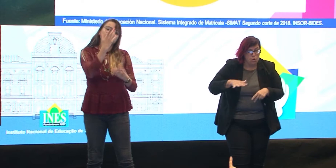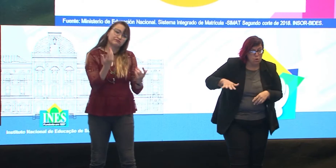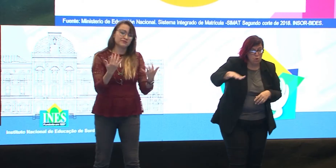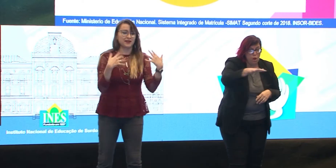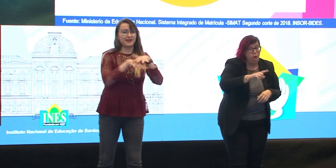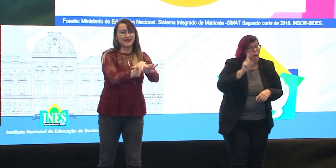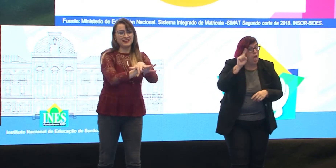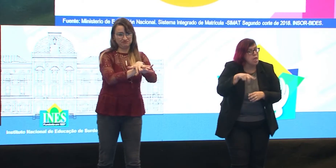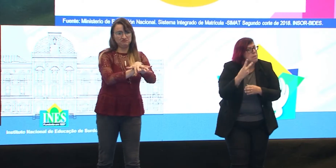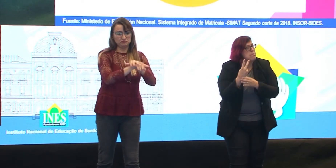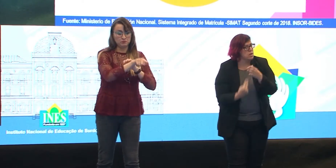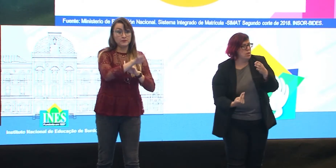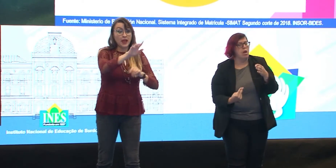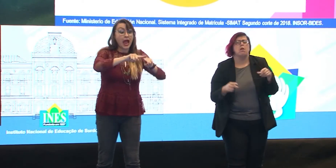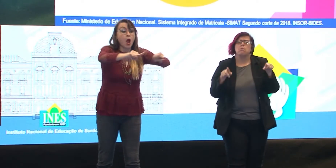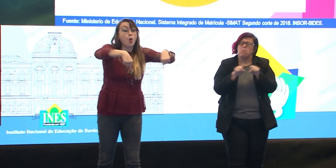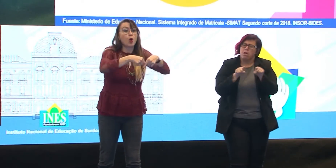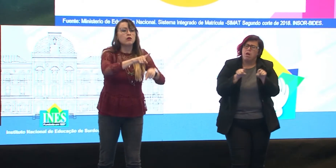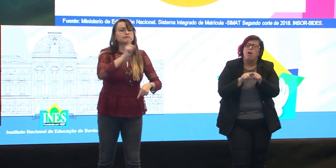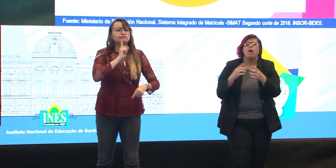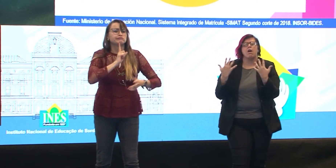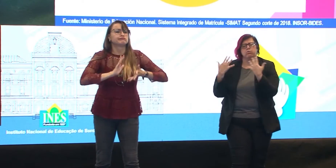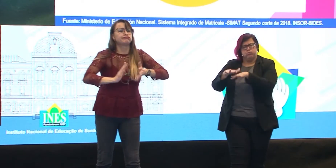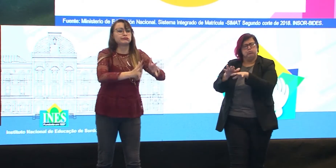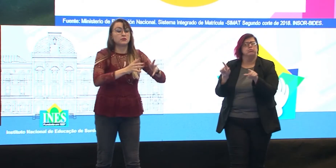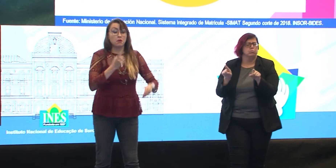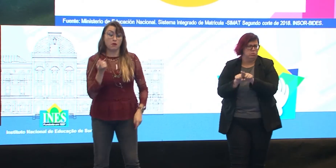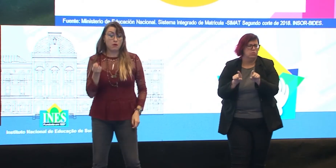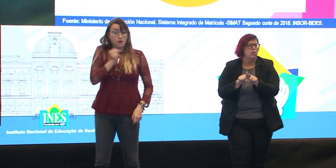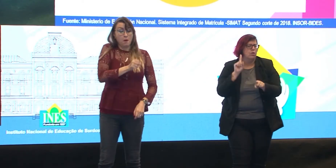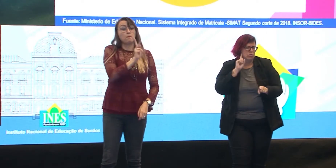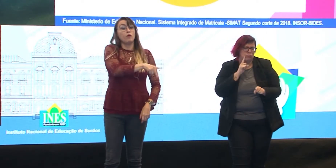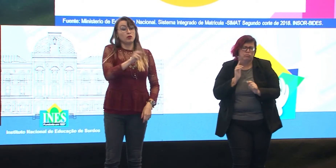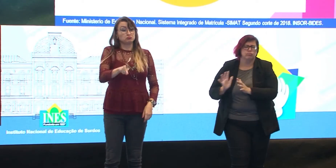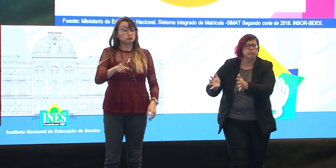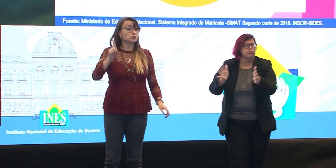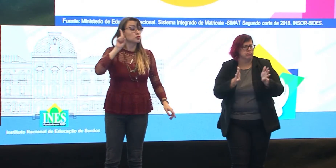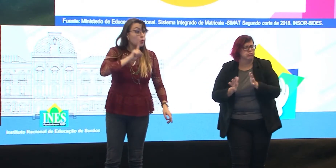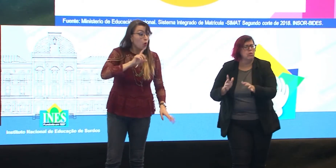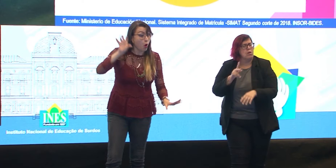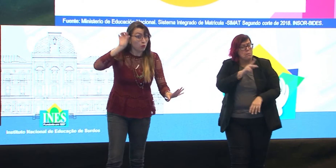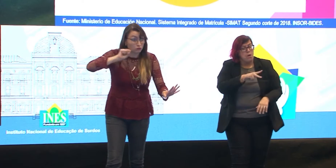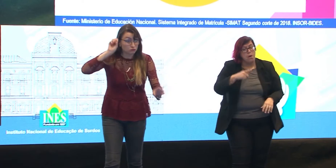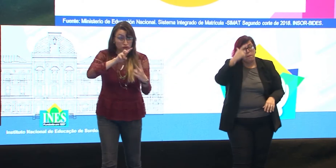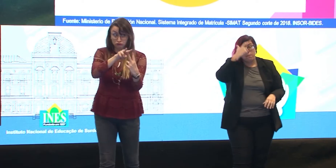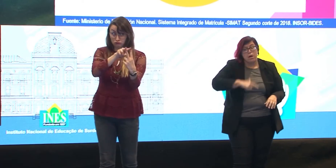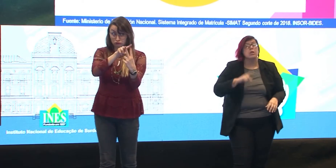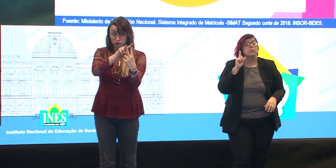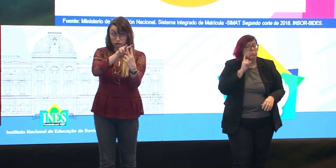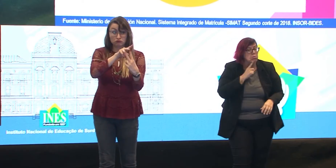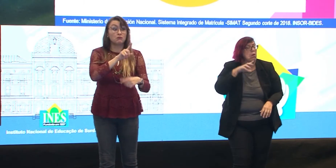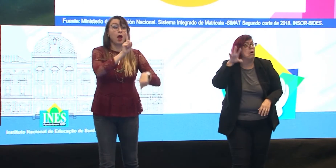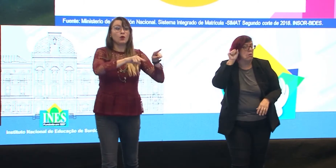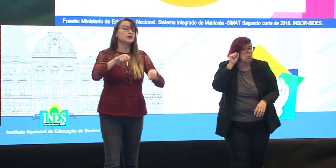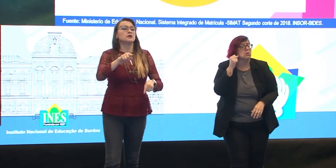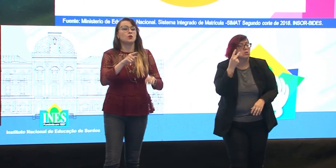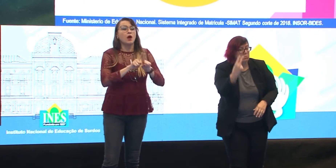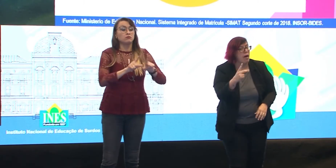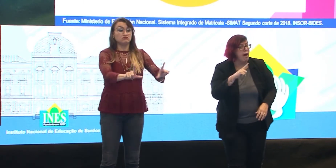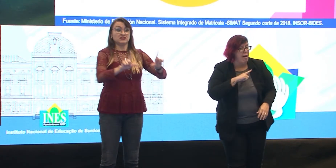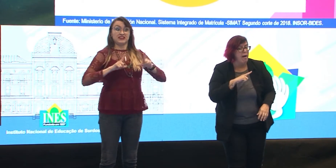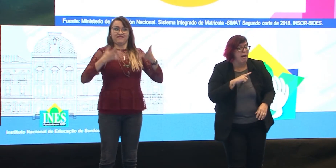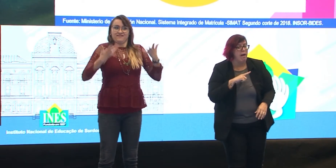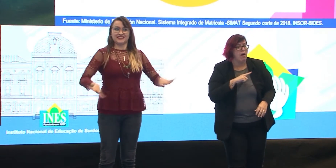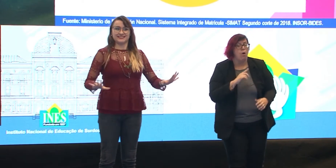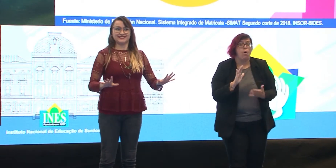417, pensando que todos eles estão tanto em ambas as modalidades, né? Tanto